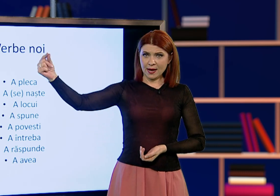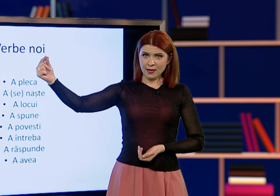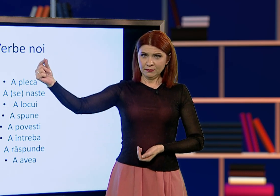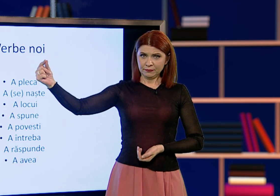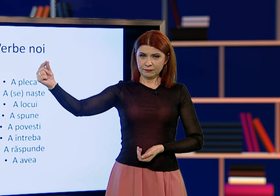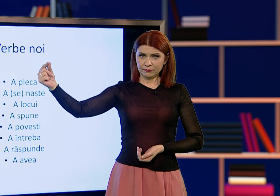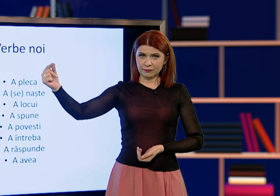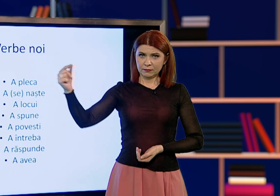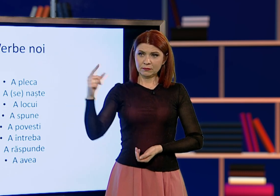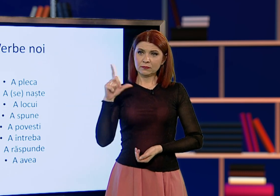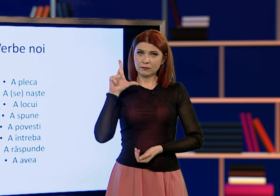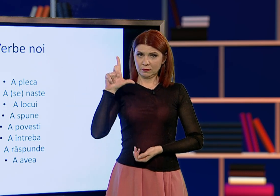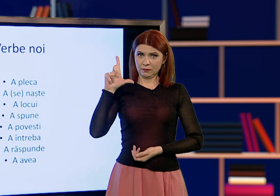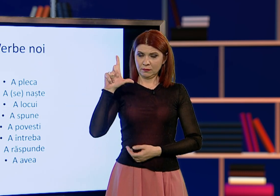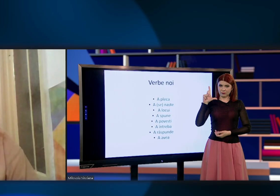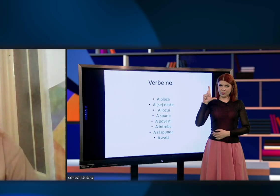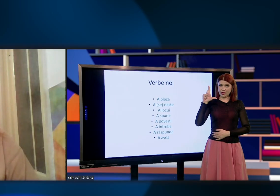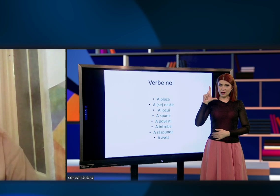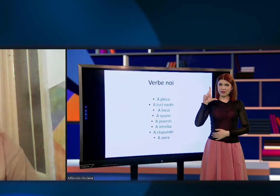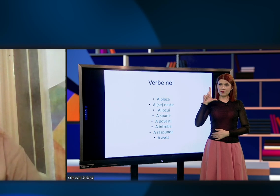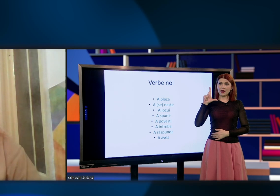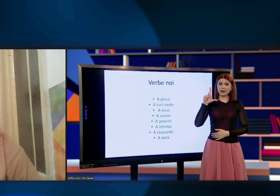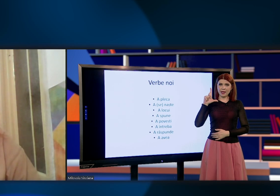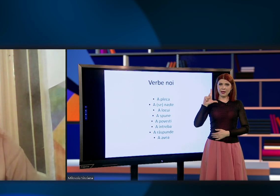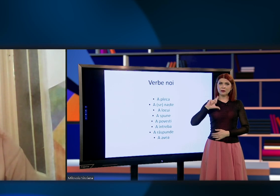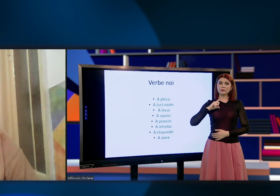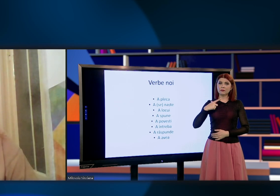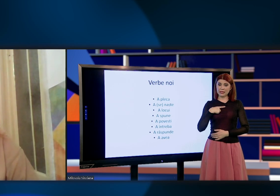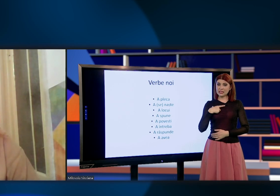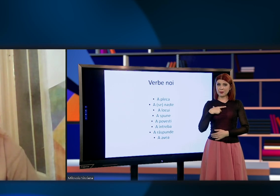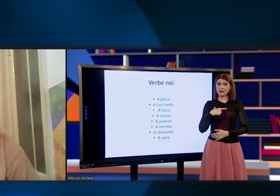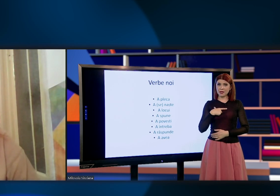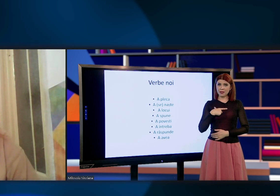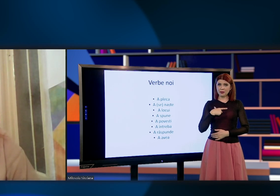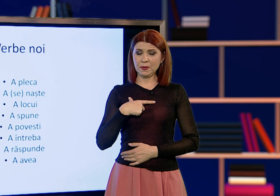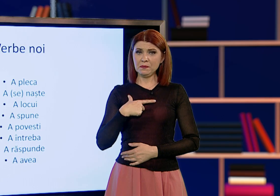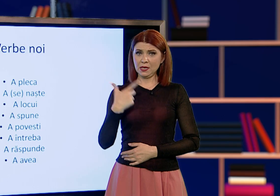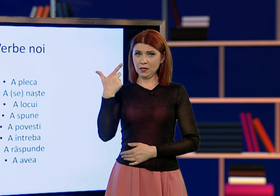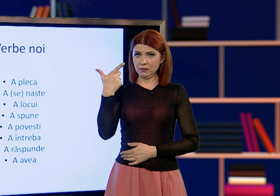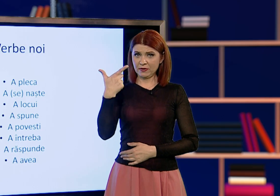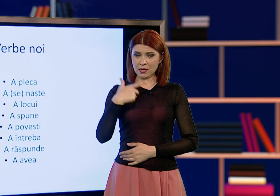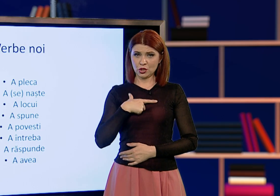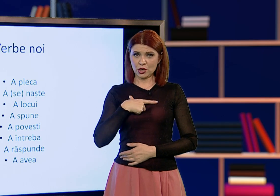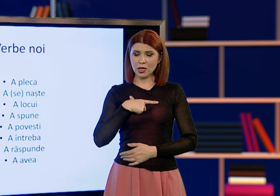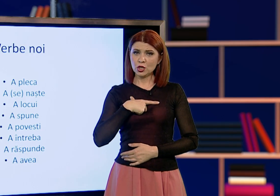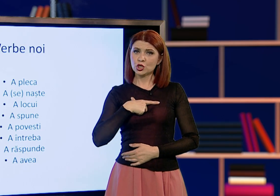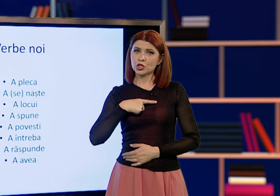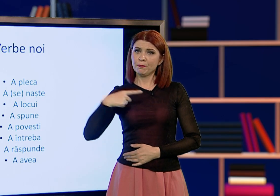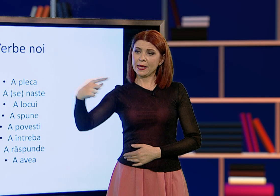pleca dacă avem ca în l dinspre mine dinspre mine fac așa și plec